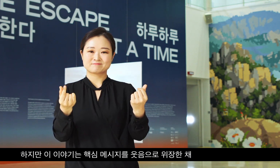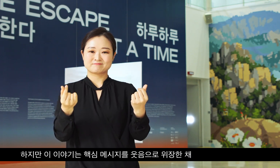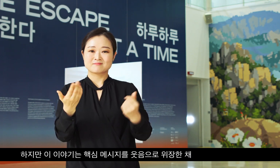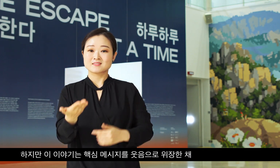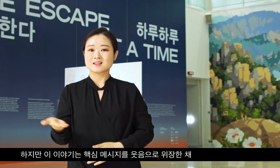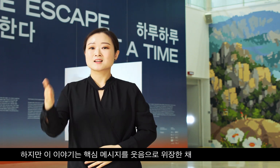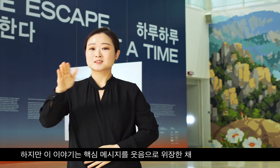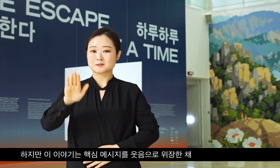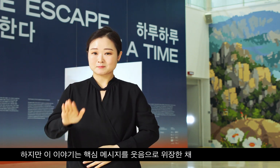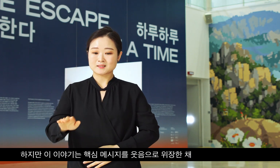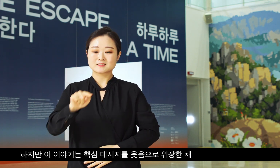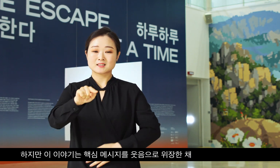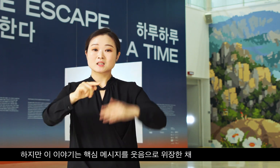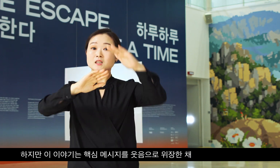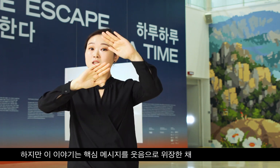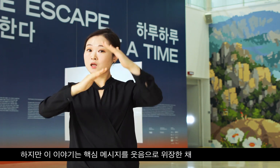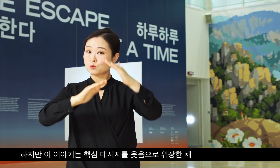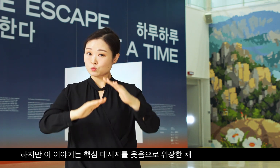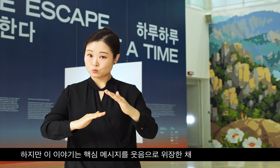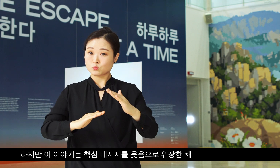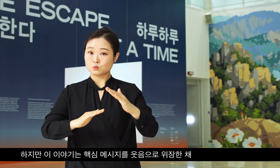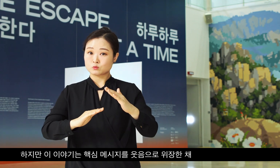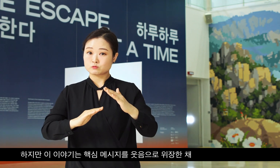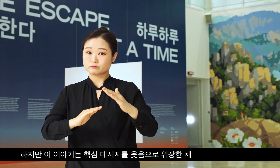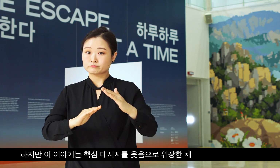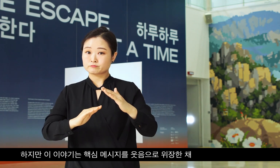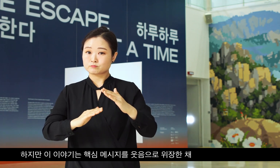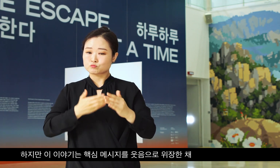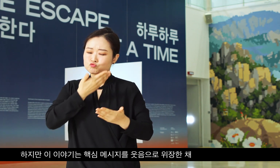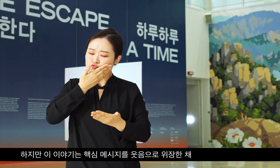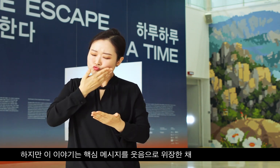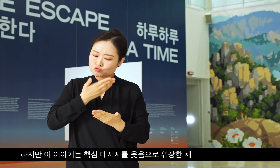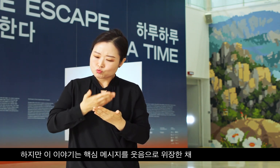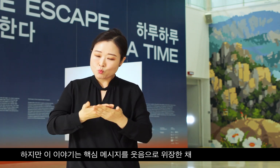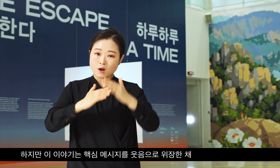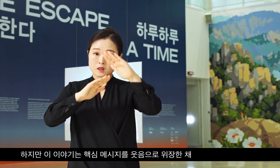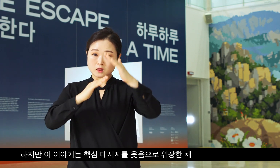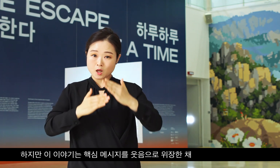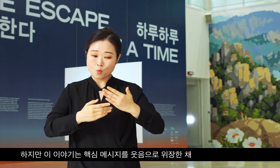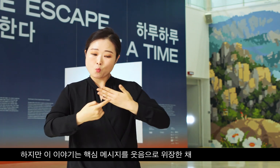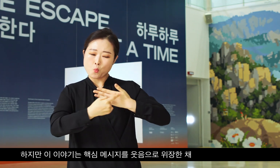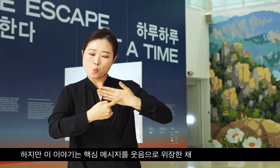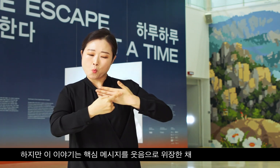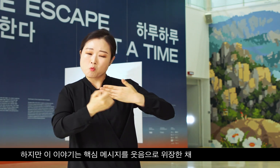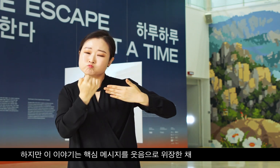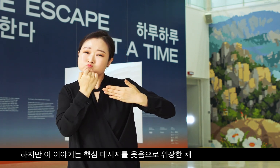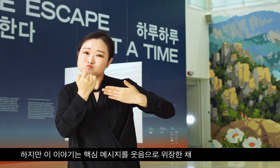하지만 이 이야기는 핵심 메시지를 웃음으로 위장한 채